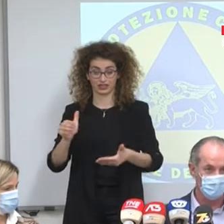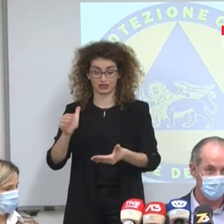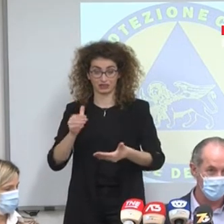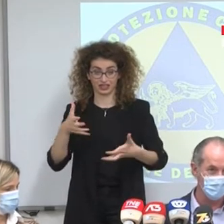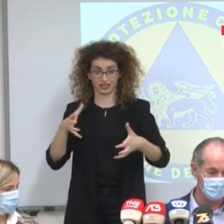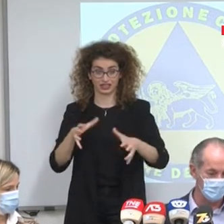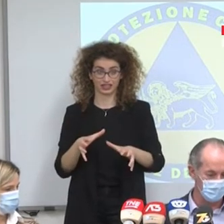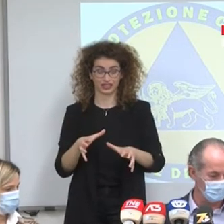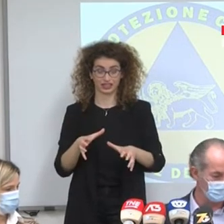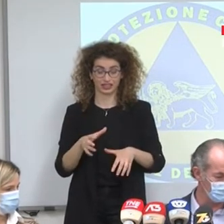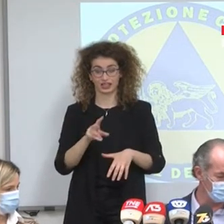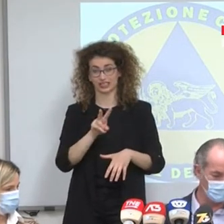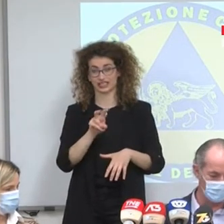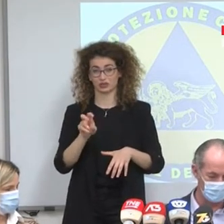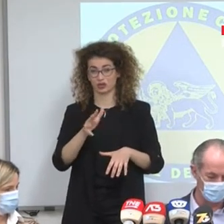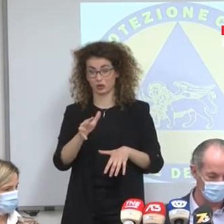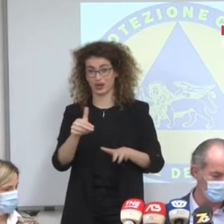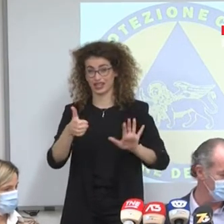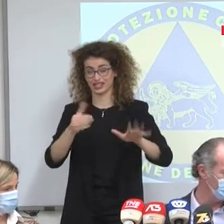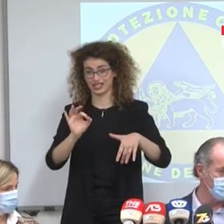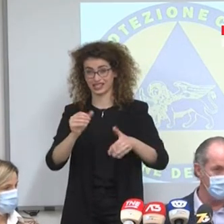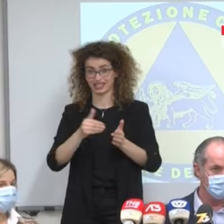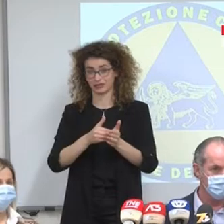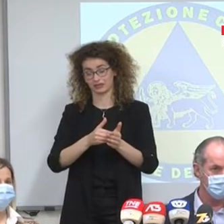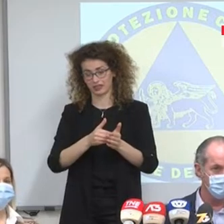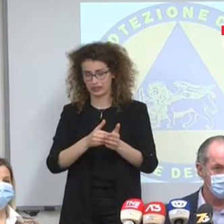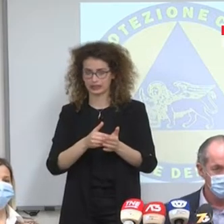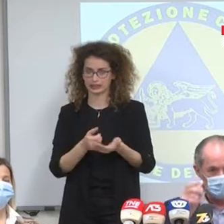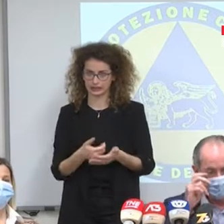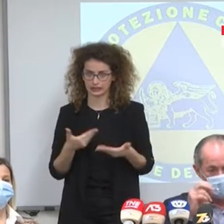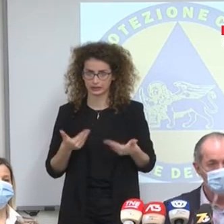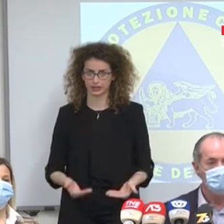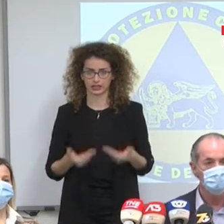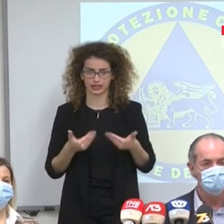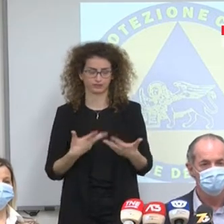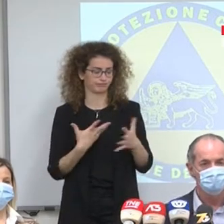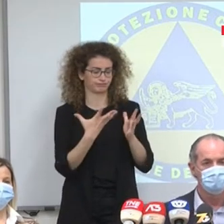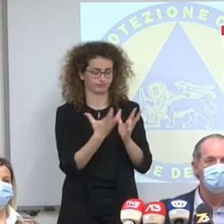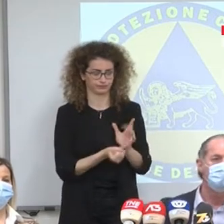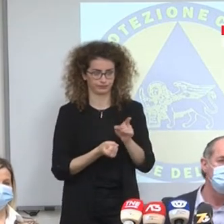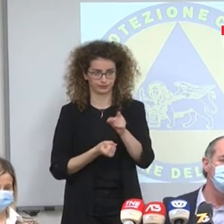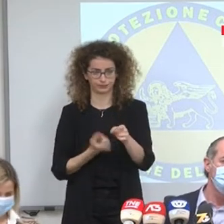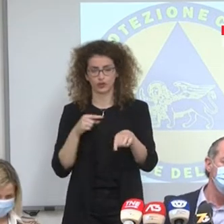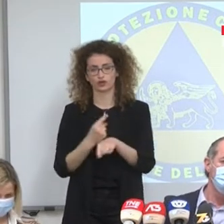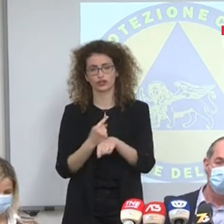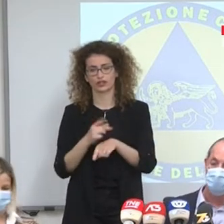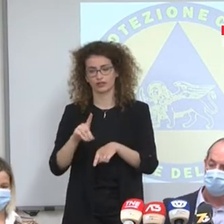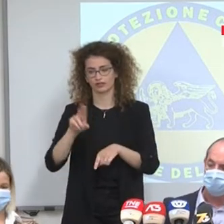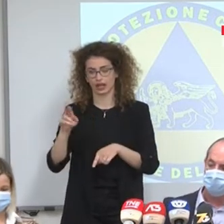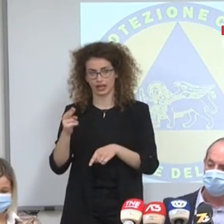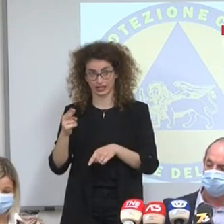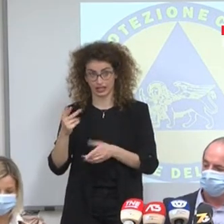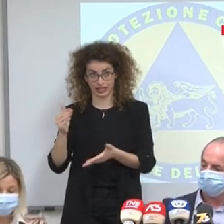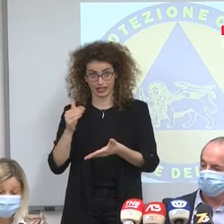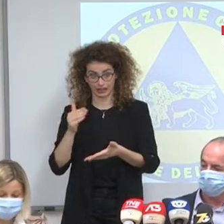200 quasi 60.000 non è roba da poco. Quindi riassumendo, scusate, Oggi dovrebbe arrivare Pfizer, ma non è ancora